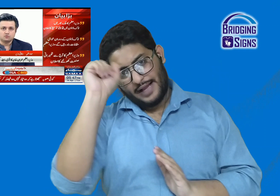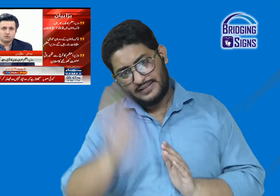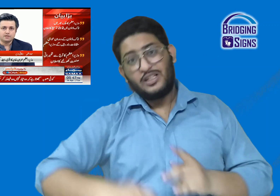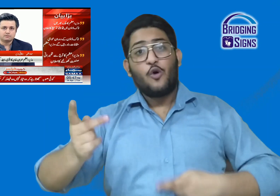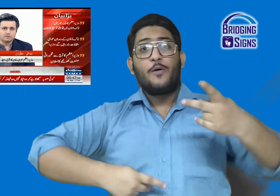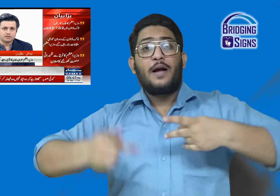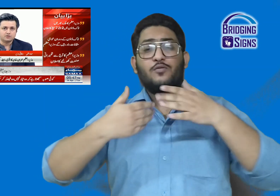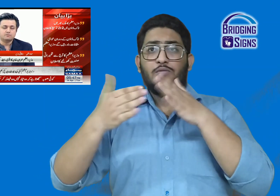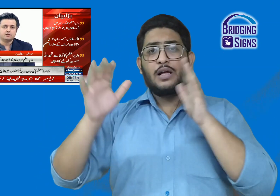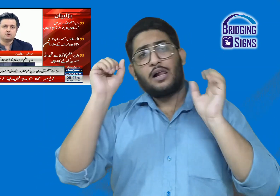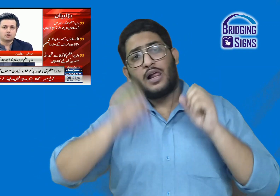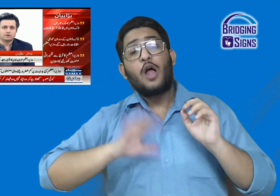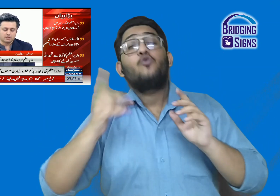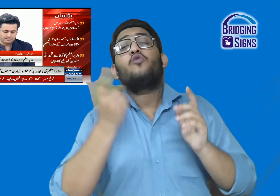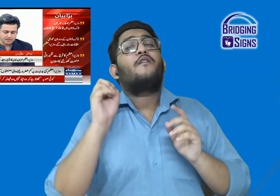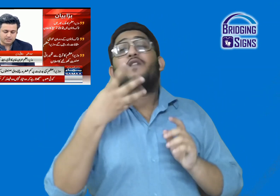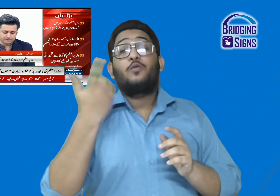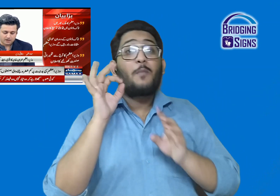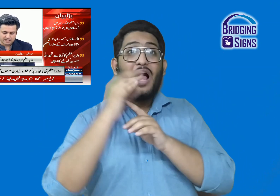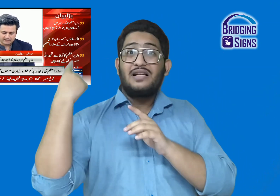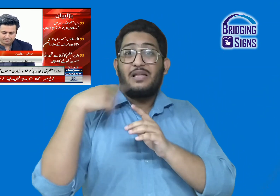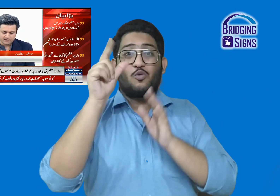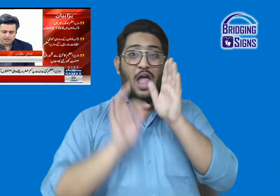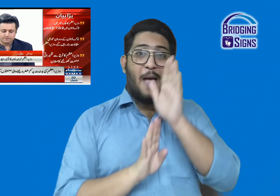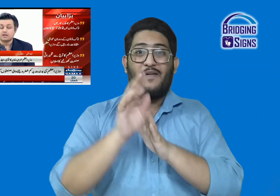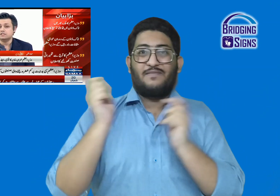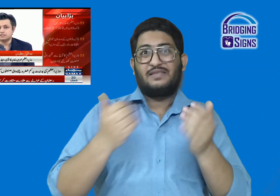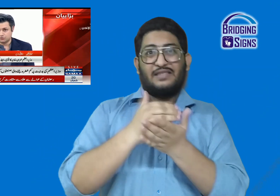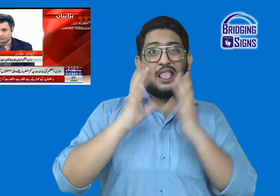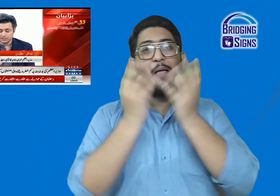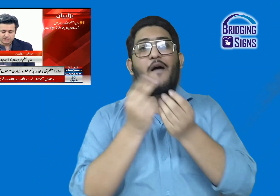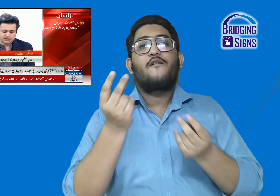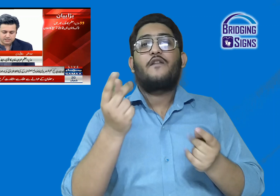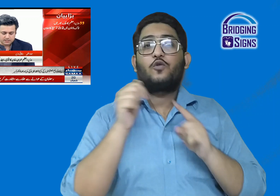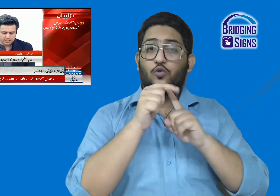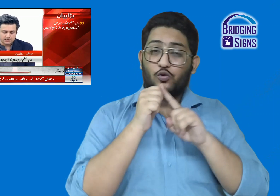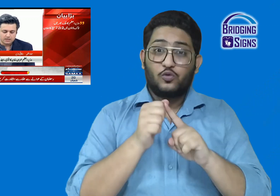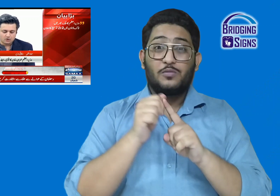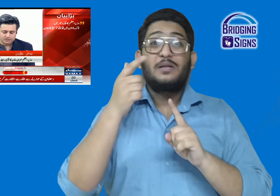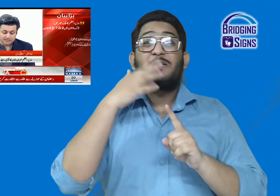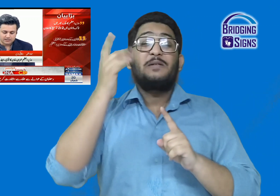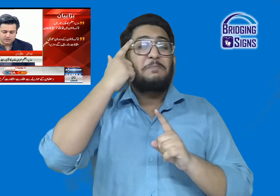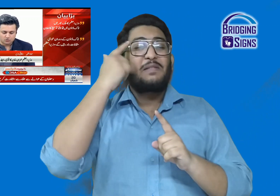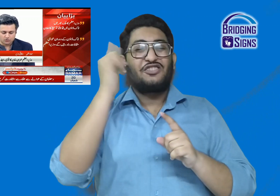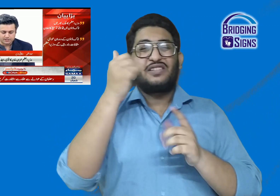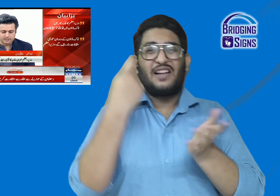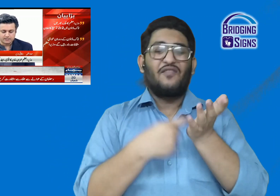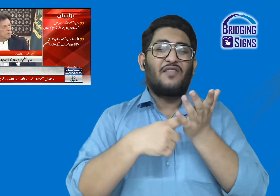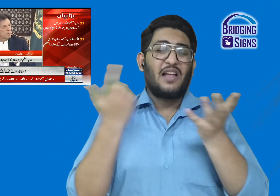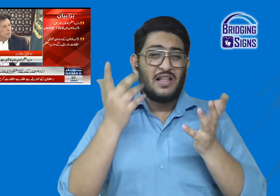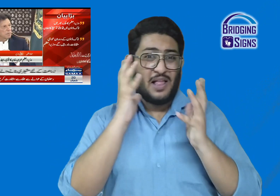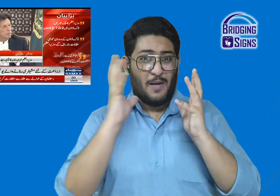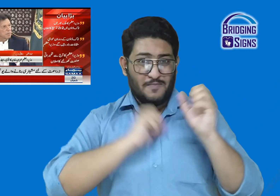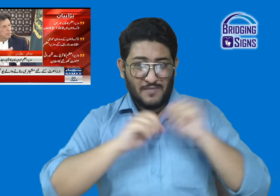अलबत्ता सूबों में तमाम इकाइयों में और हम में ये इत्तफाक़ है कि फ़लानी जो मंदरजा ज़ेल चीज़ें हैं और सनतें हैं इनको खोला